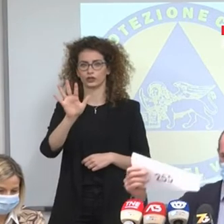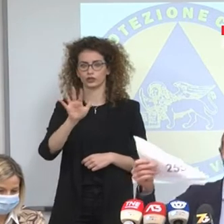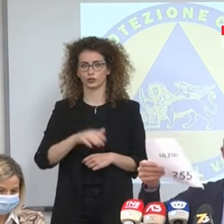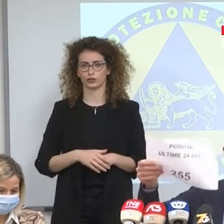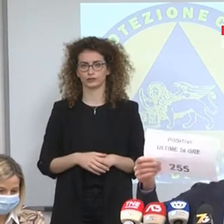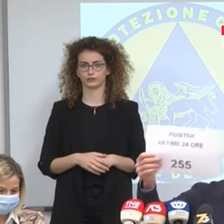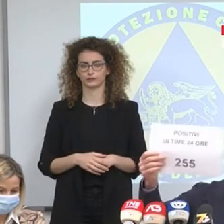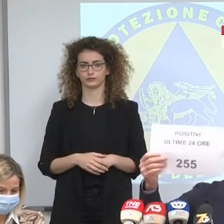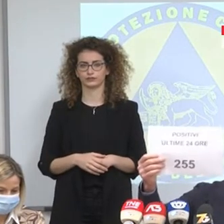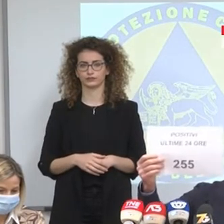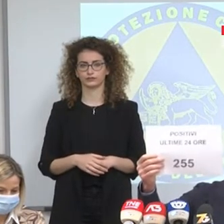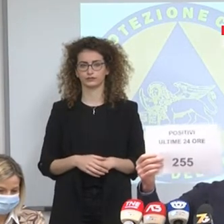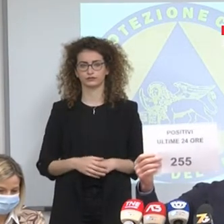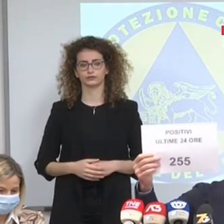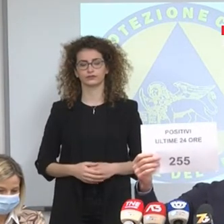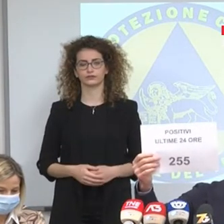255.